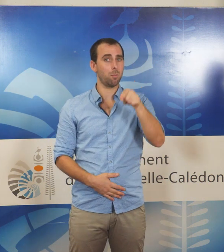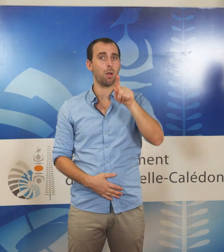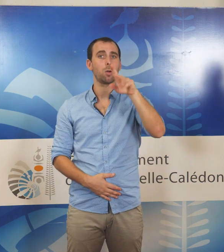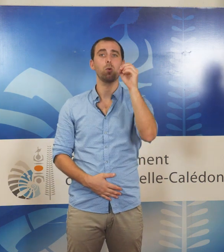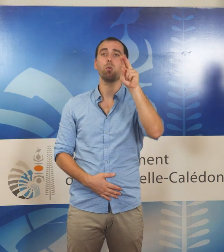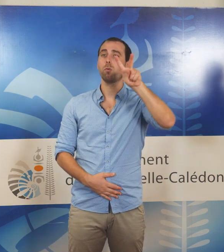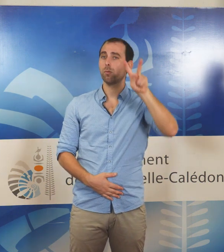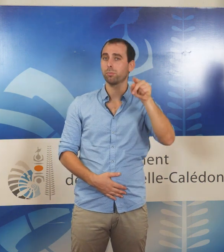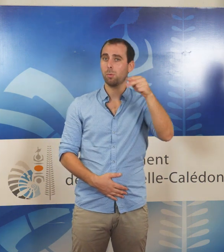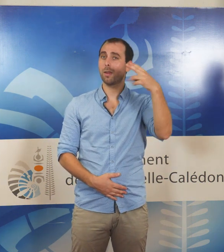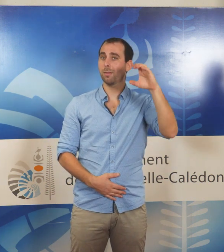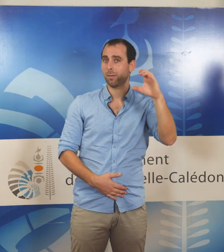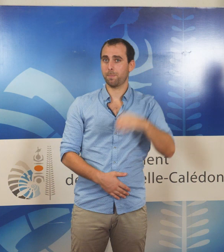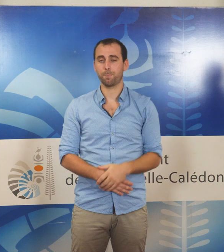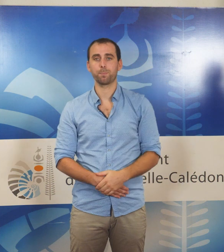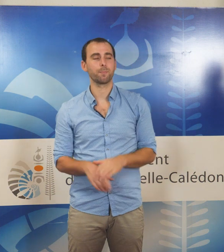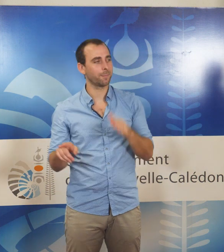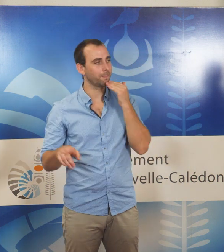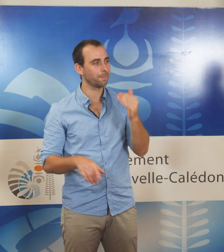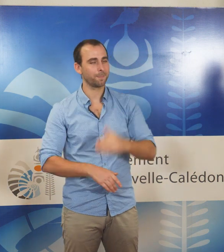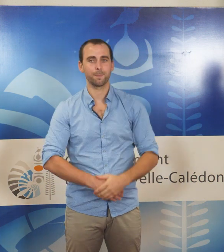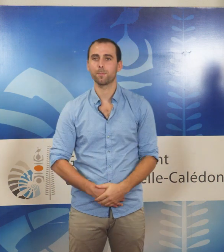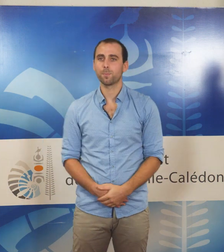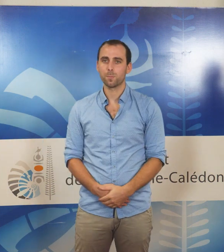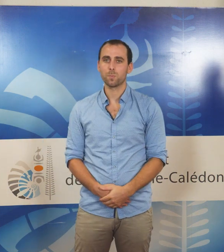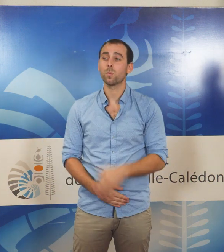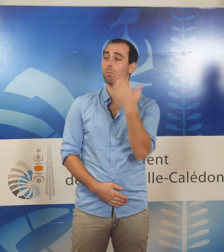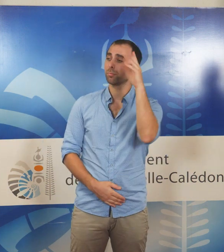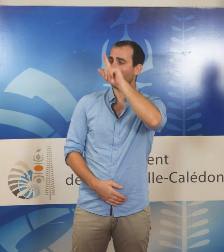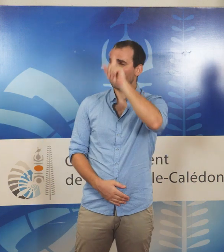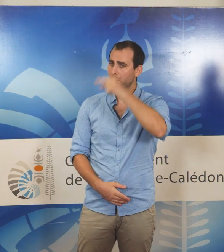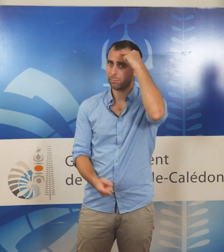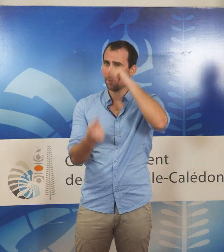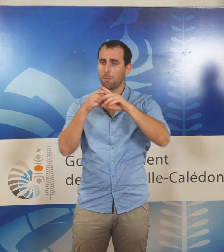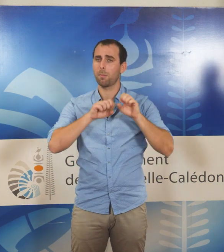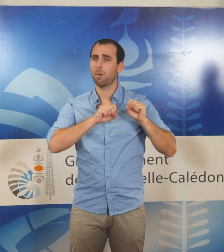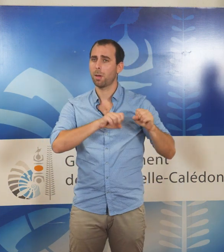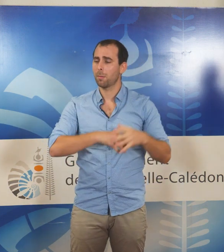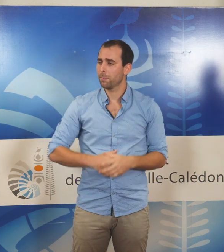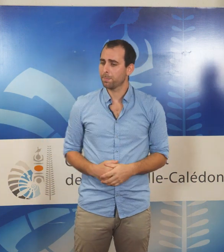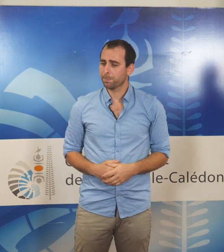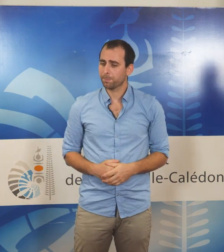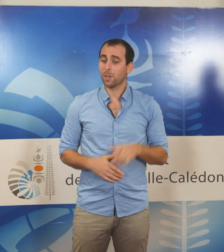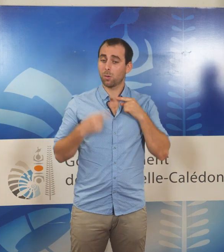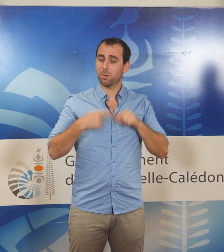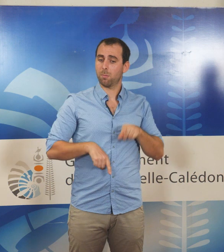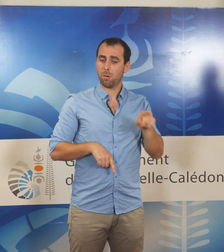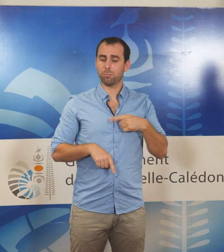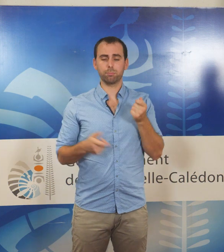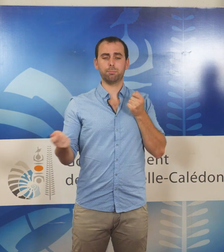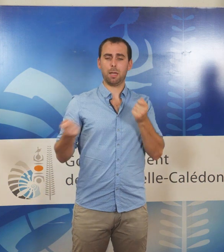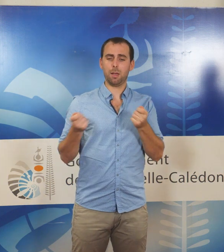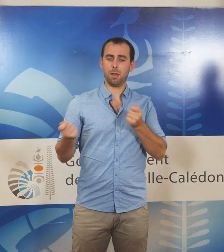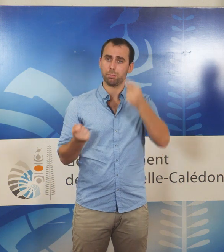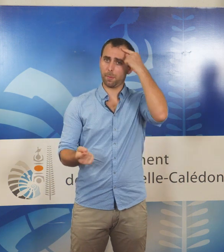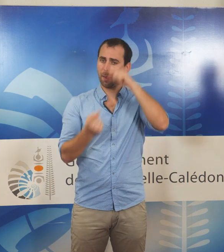internet. Merci. Une autre question toujours pour l'enseignement. Maintenant, c'est le gouvernement qui est en charge de l'enseignement privé.